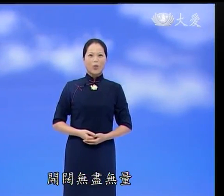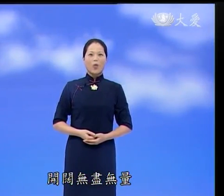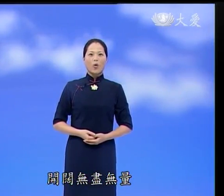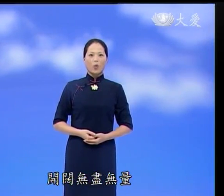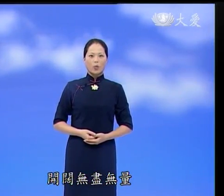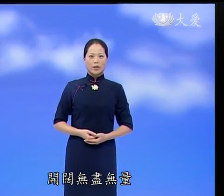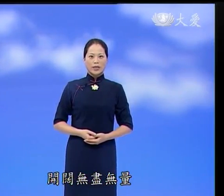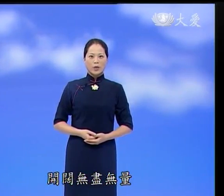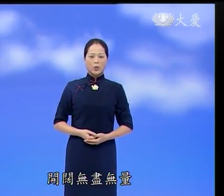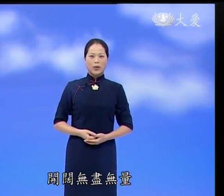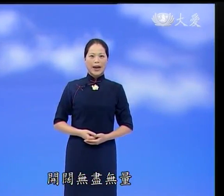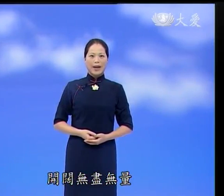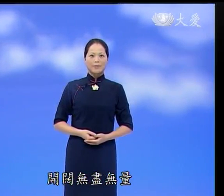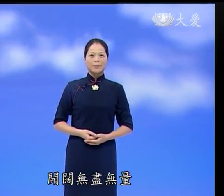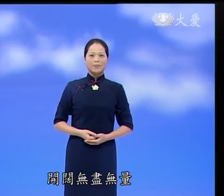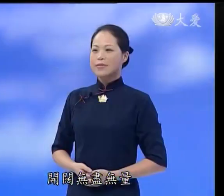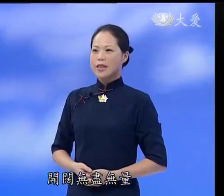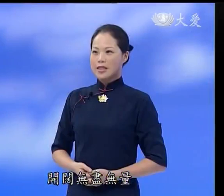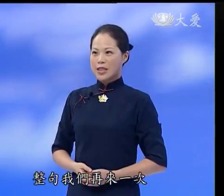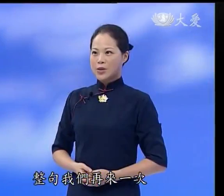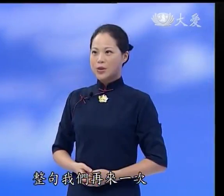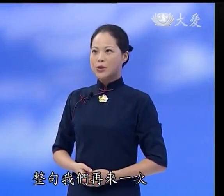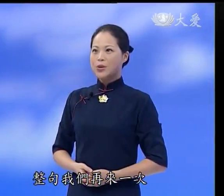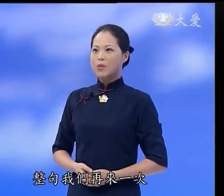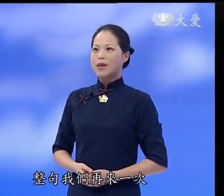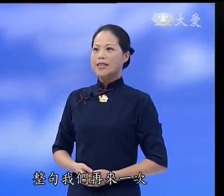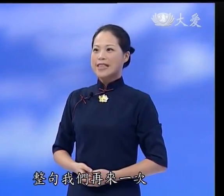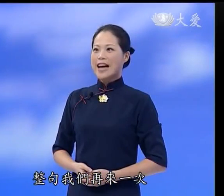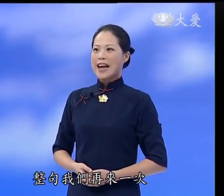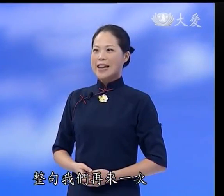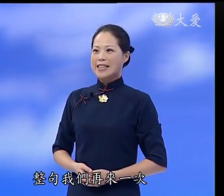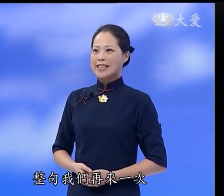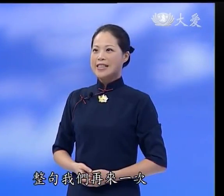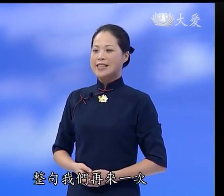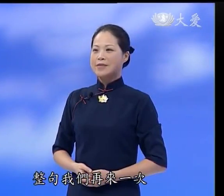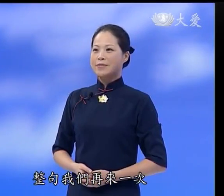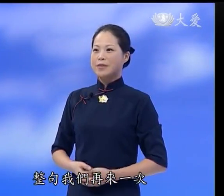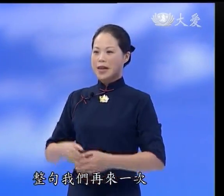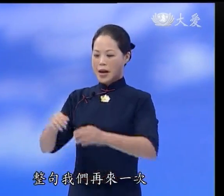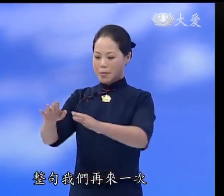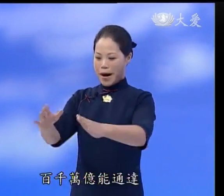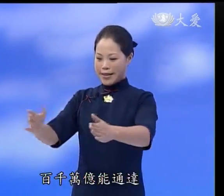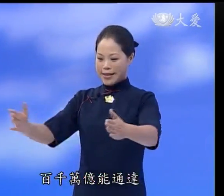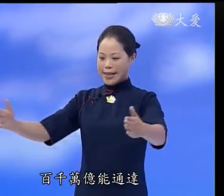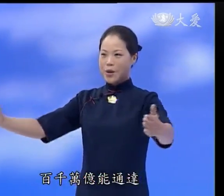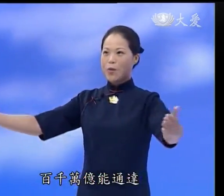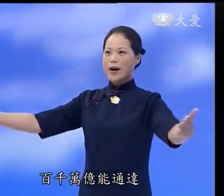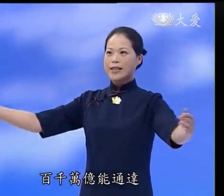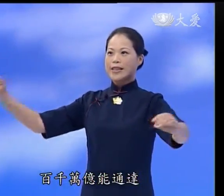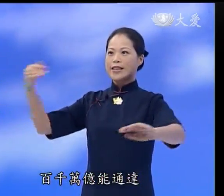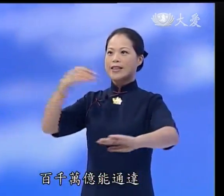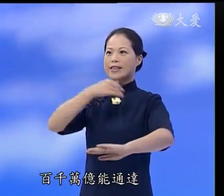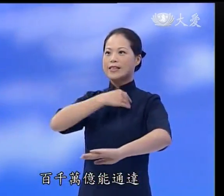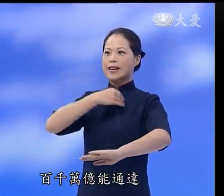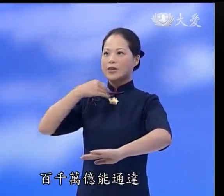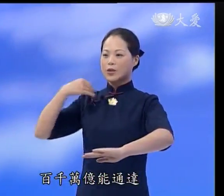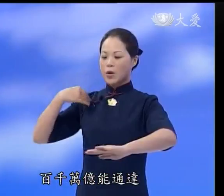阔无尽无量。整句我们再来一次：百千万亿能